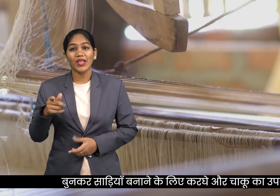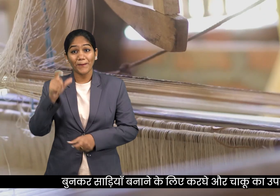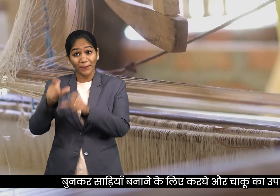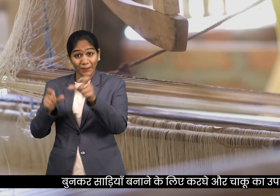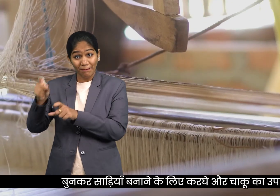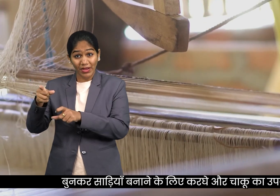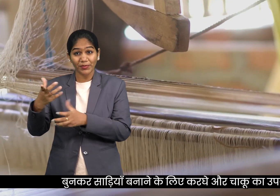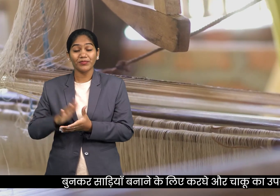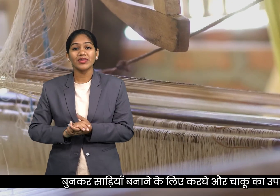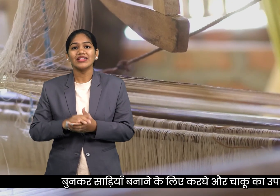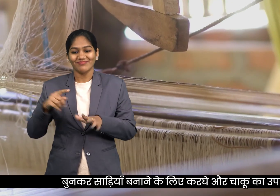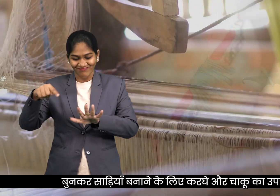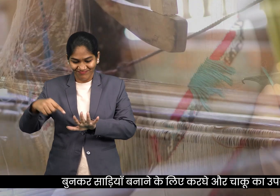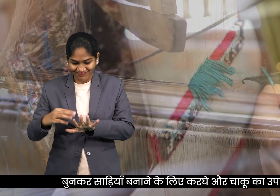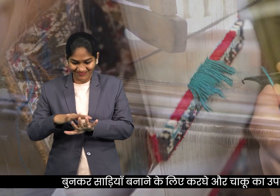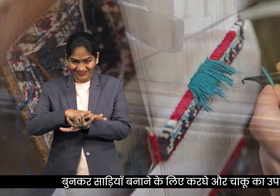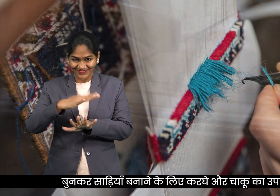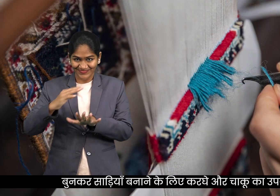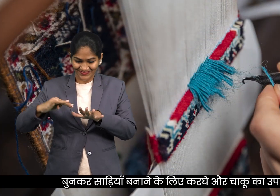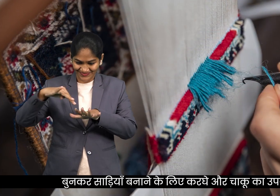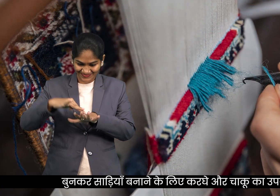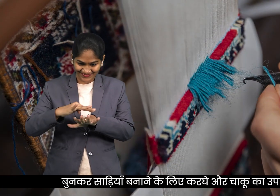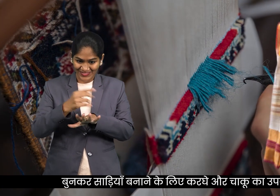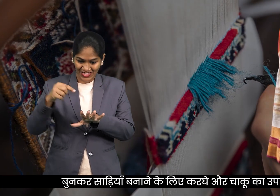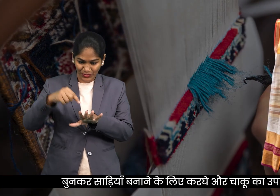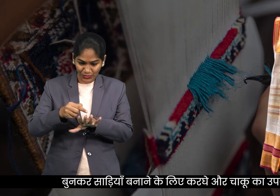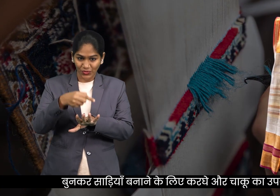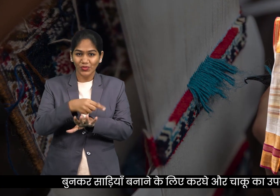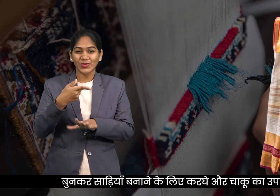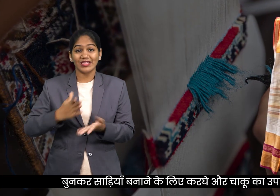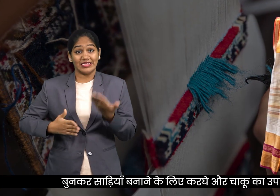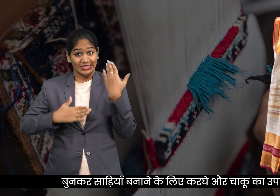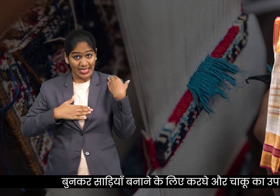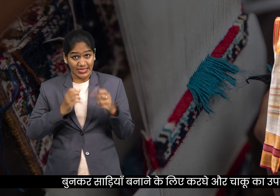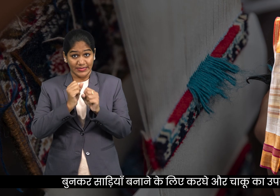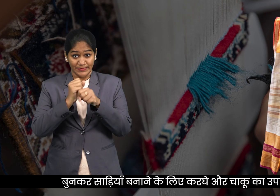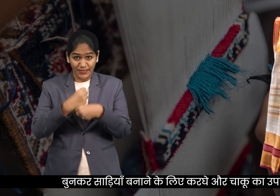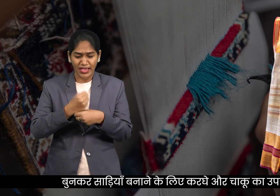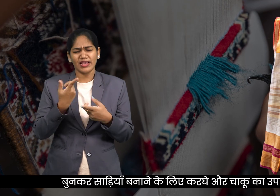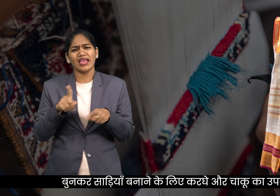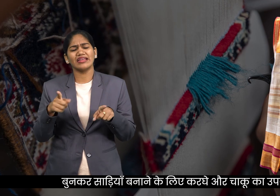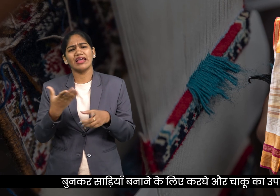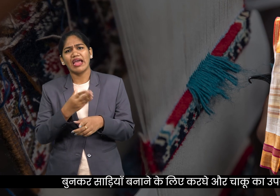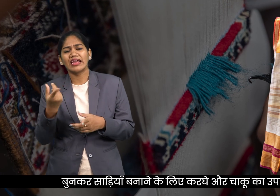बुनकर साड़ियाँ बनाने के लिए करघे और चाकू का उपयोग करते हैं।